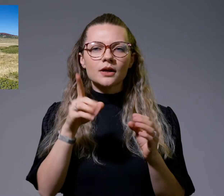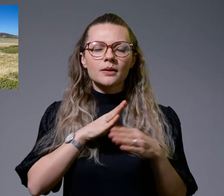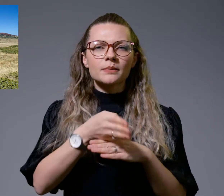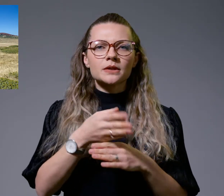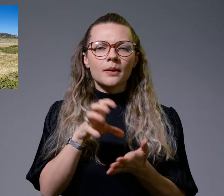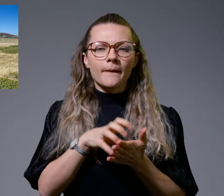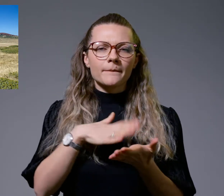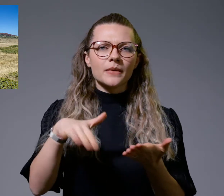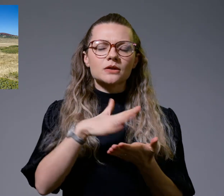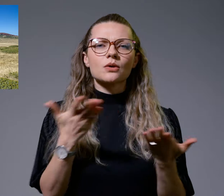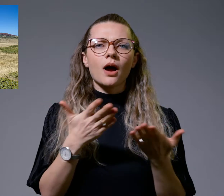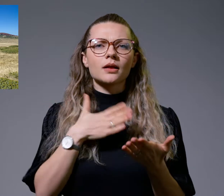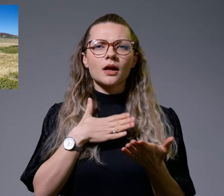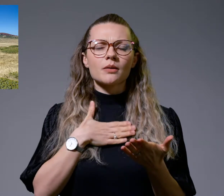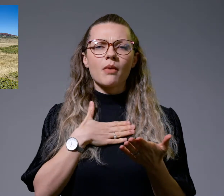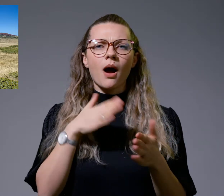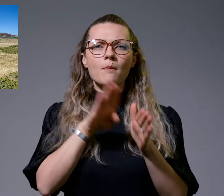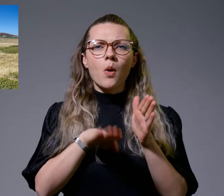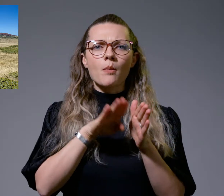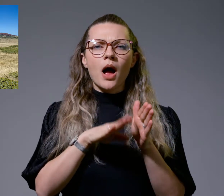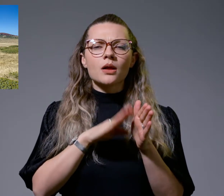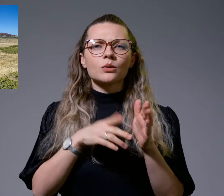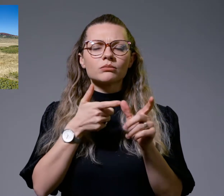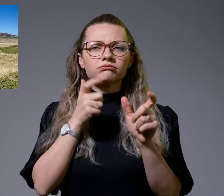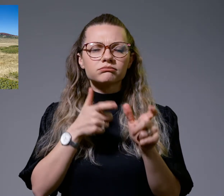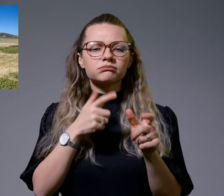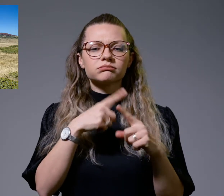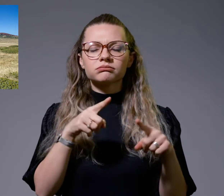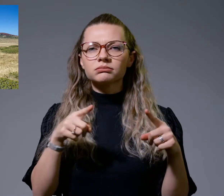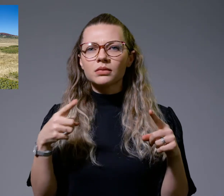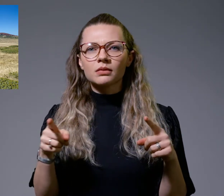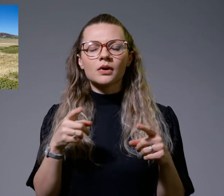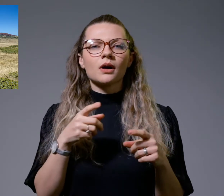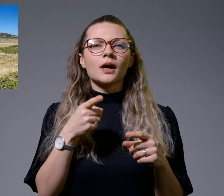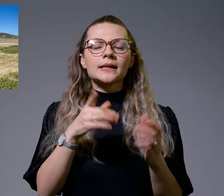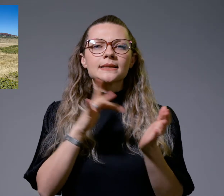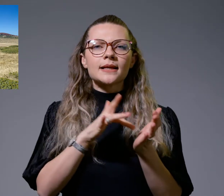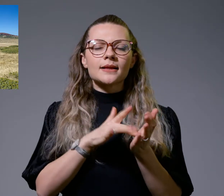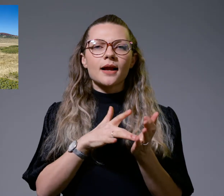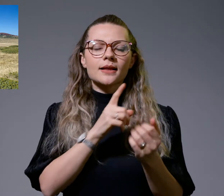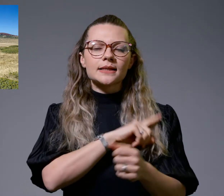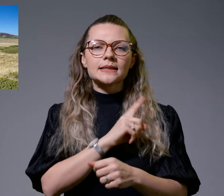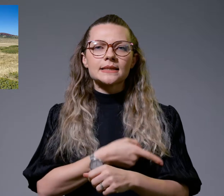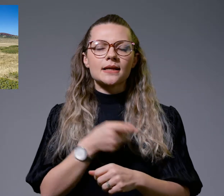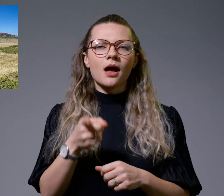и помалку артилериски орудија на централните сили. Главната позиција